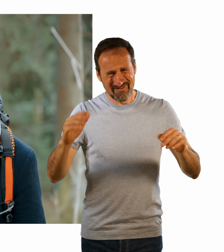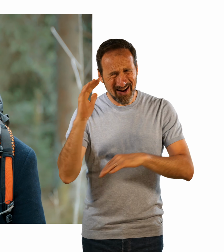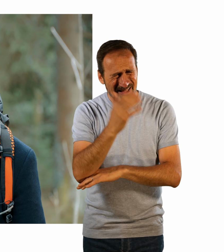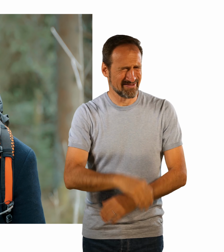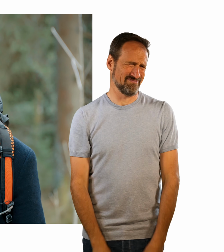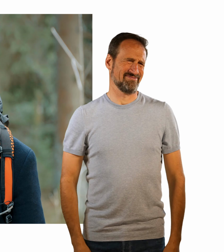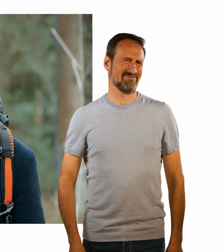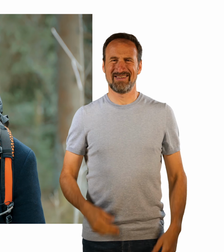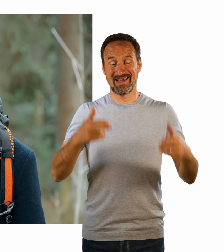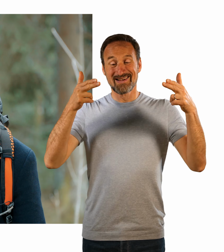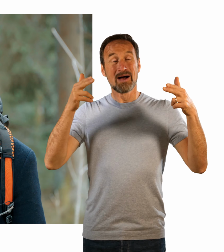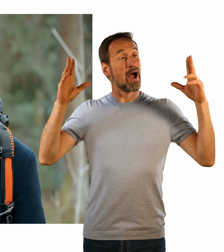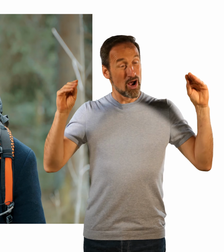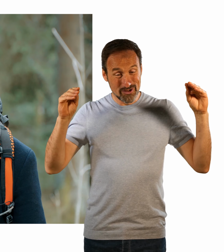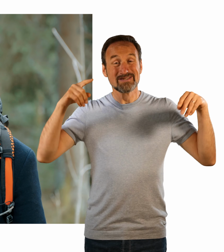wieder an.